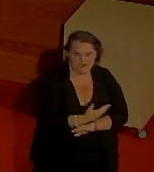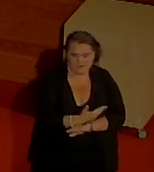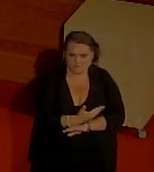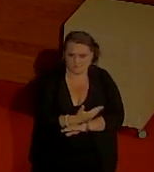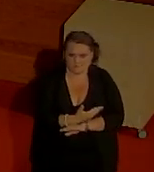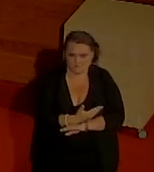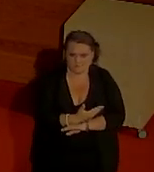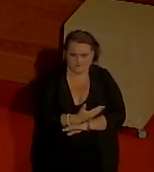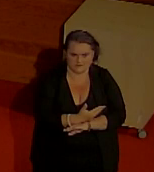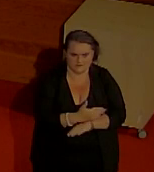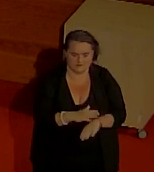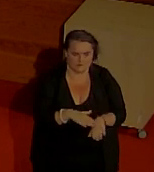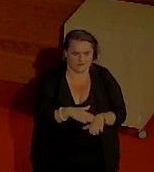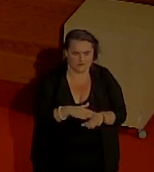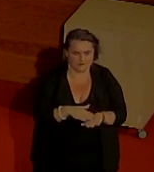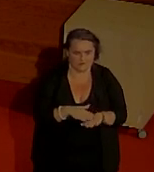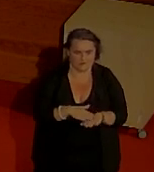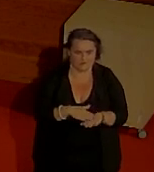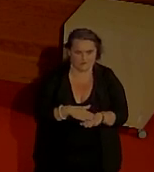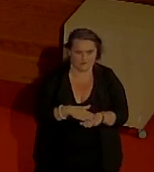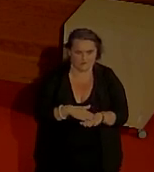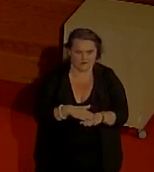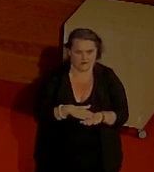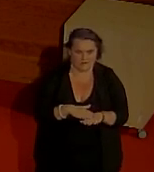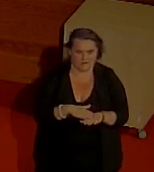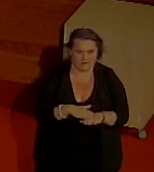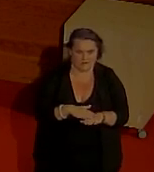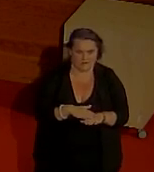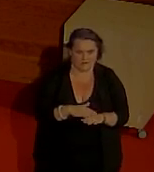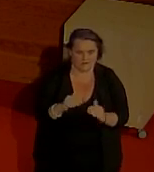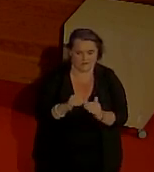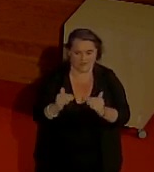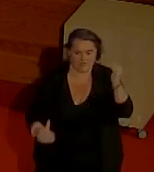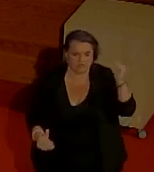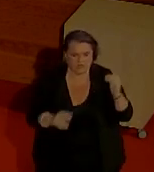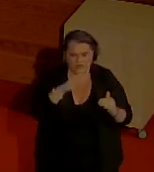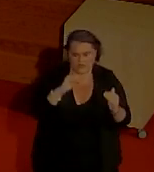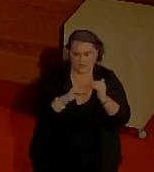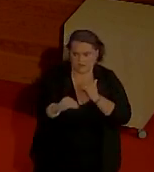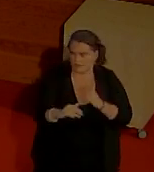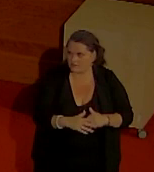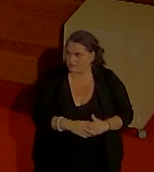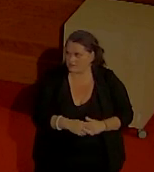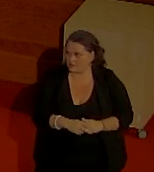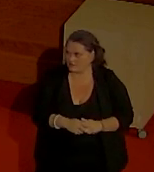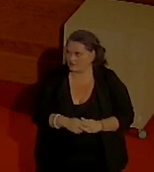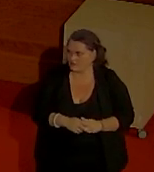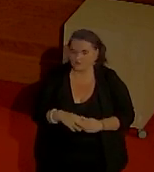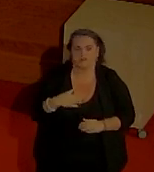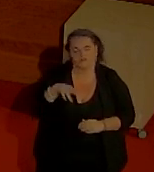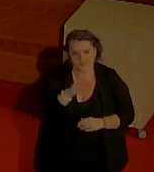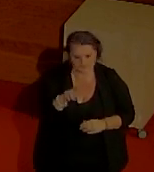favorecen el mantenimiento de desigualdades a una escala que hoy se hace global reitero esta idea que me parece importante